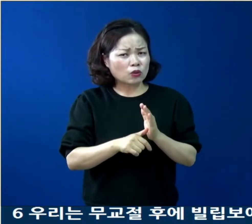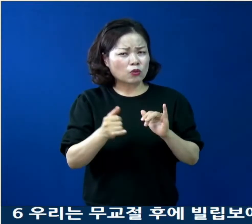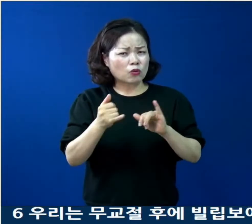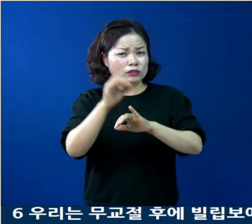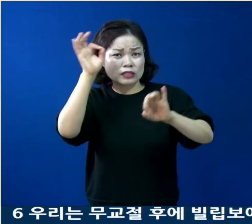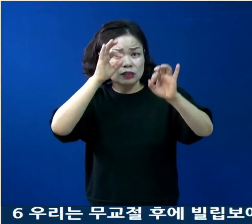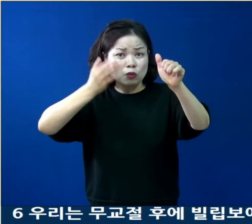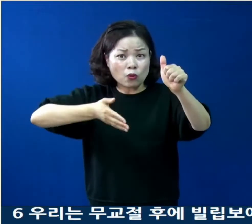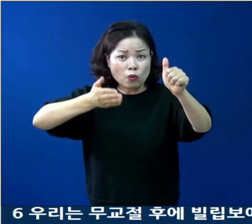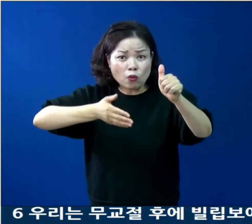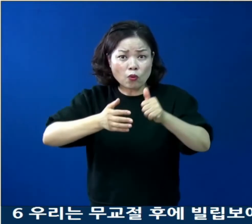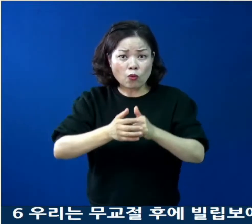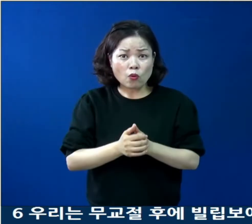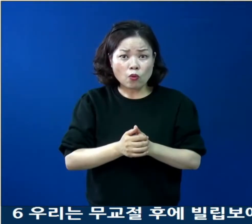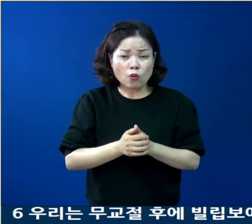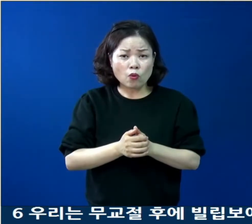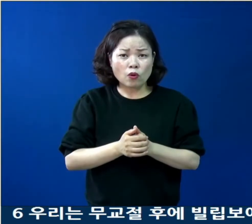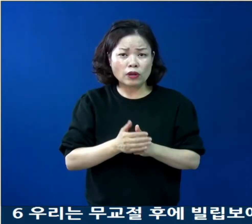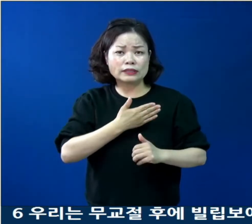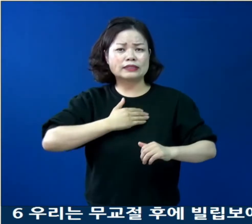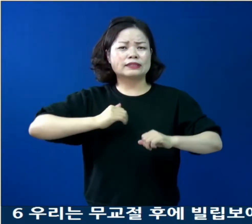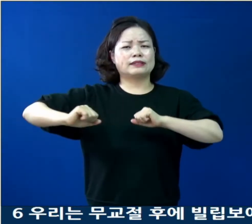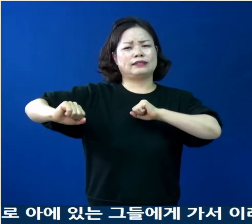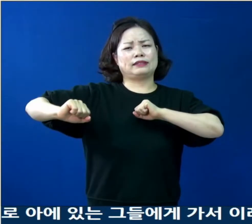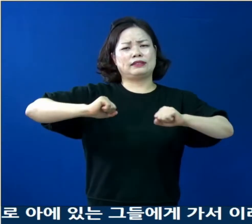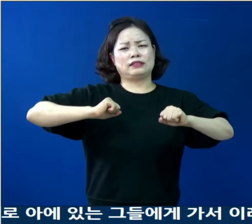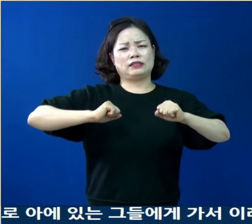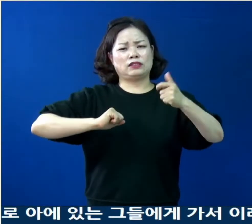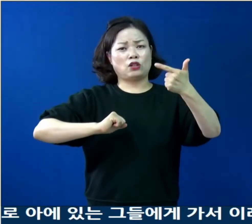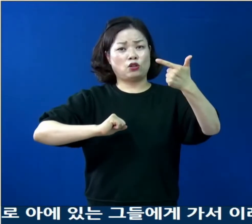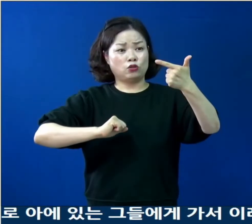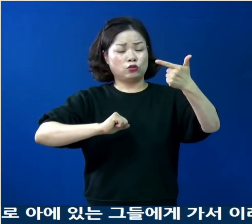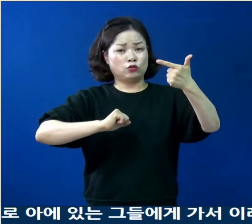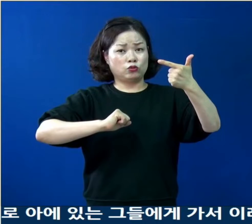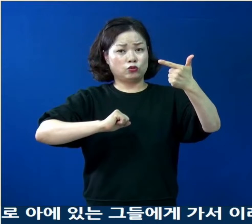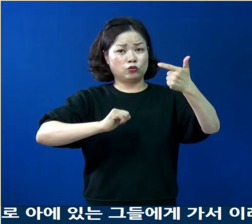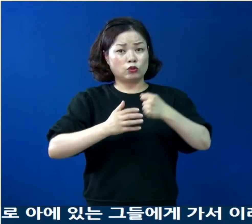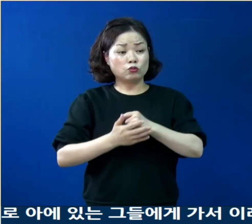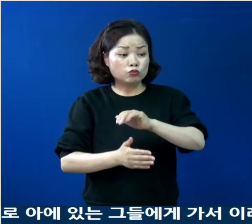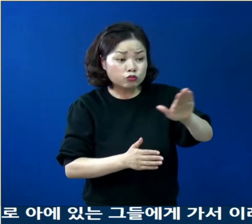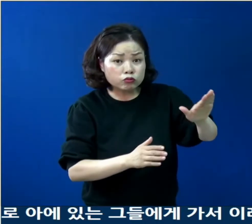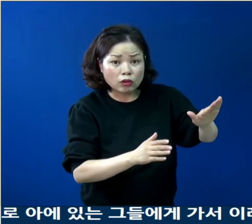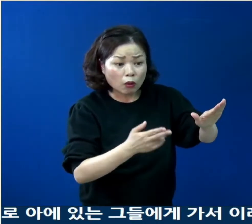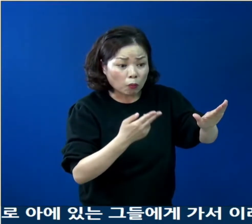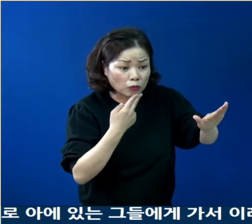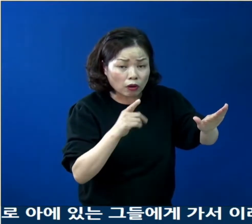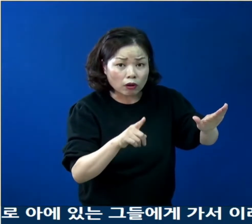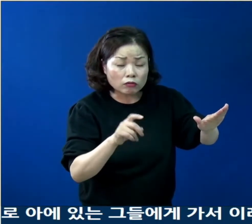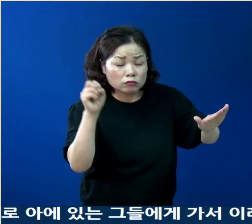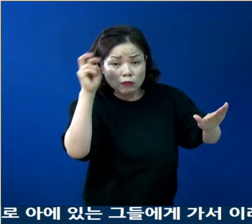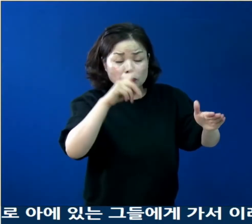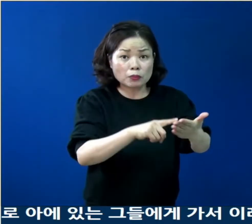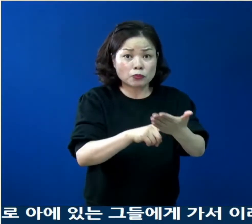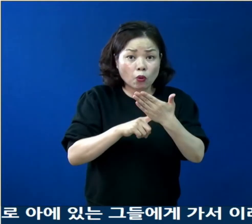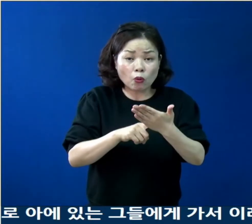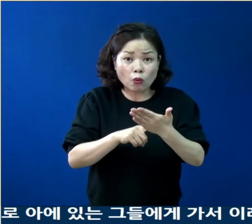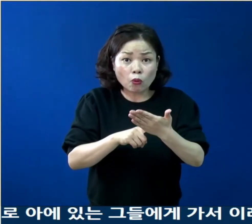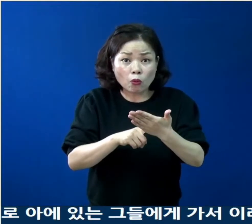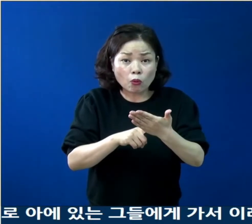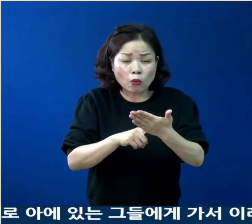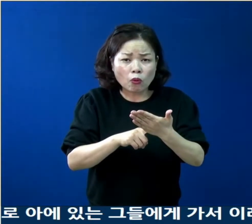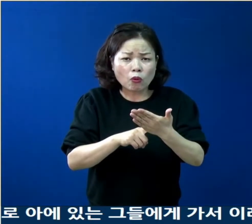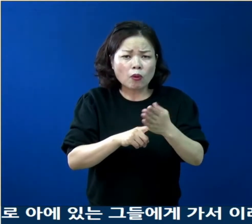찾아보셔도 좋아요. 사도행전 16장에서 빌립보 떠날 때 우리가가 없어졌다가 여기에 다시 나타나요. 여기서